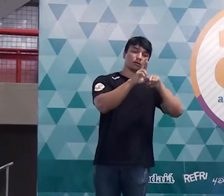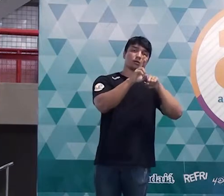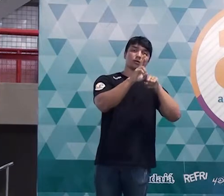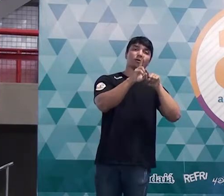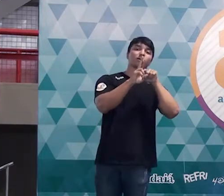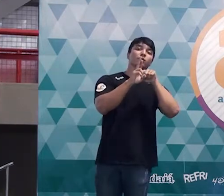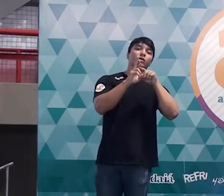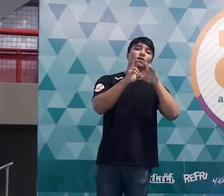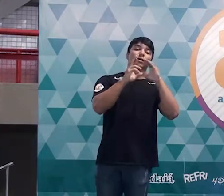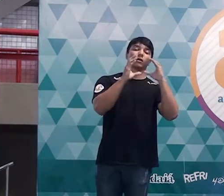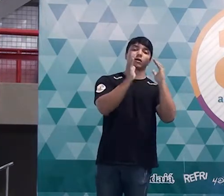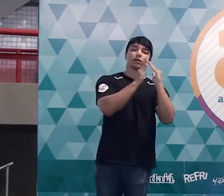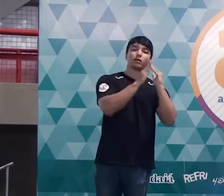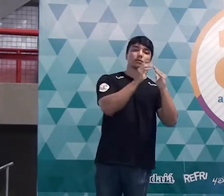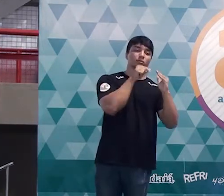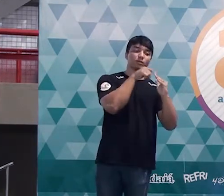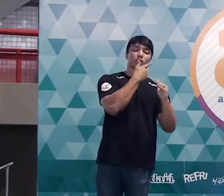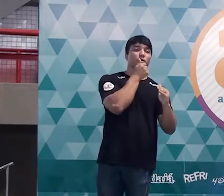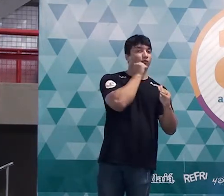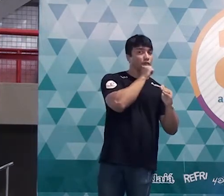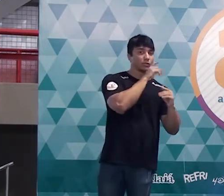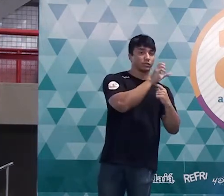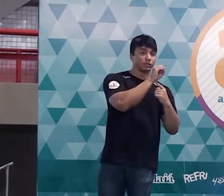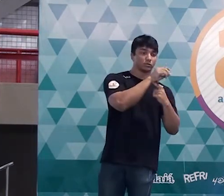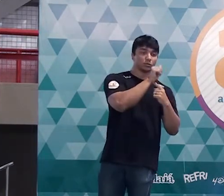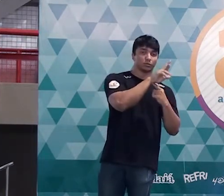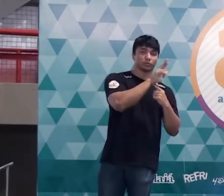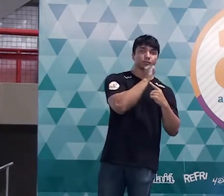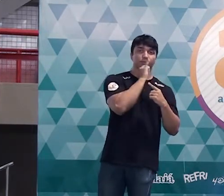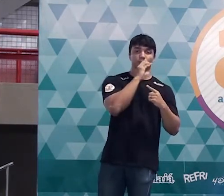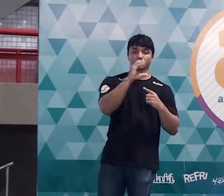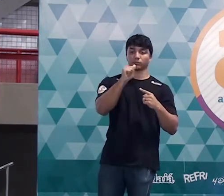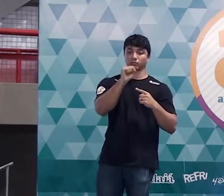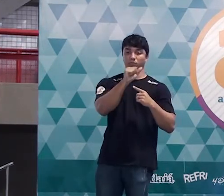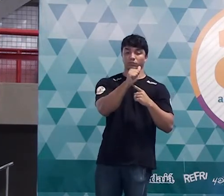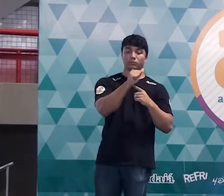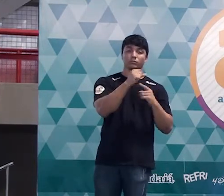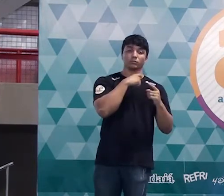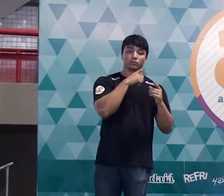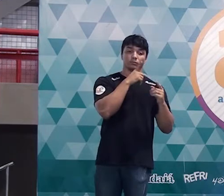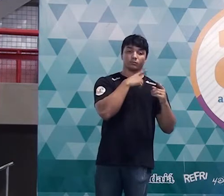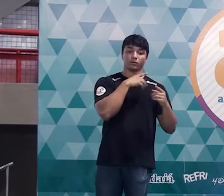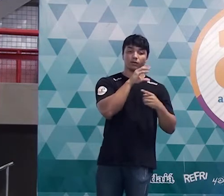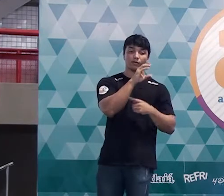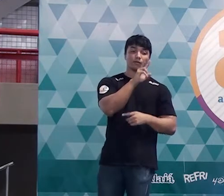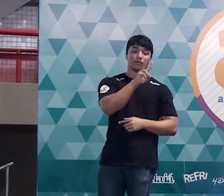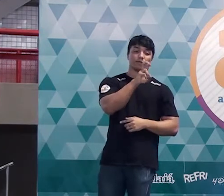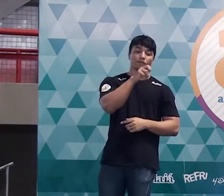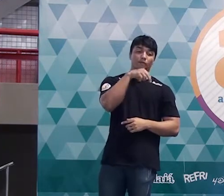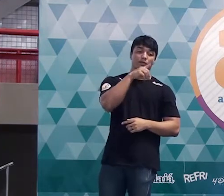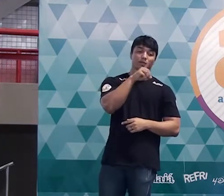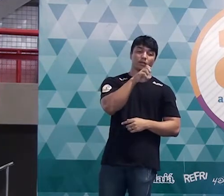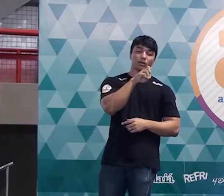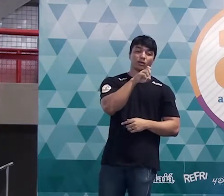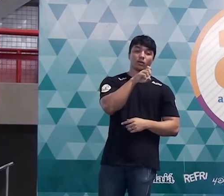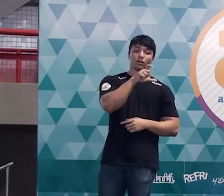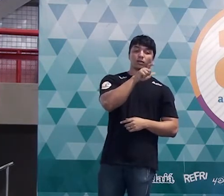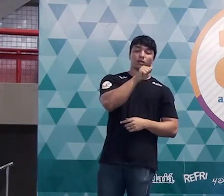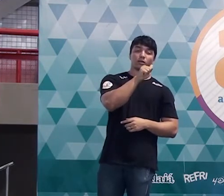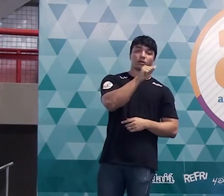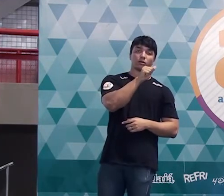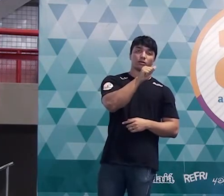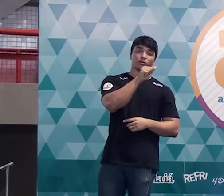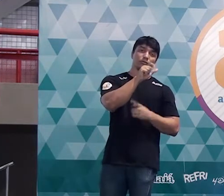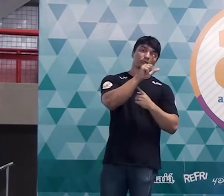é feminino singular. Então eu vou trocar a casa por A. Vai ficar vender mais